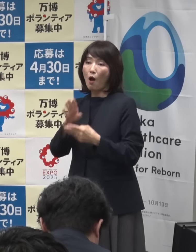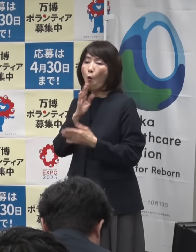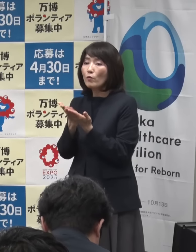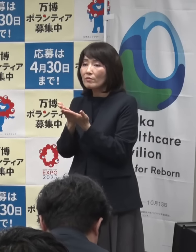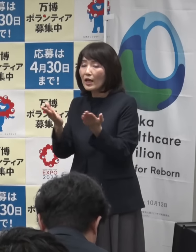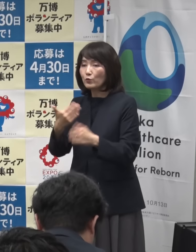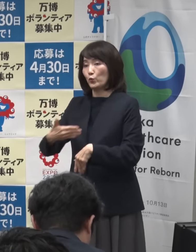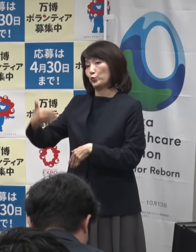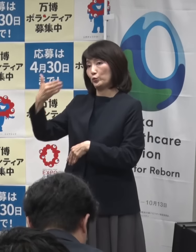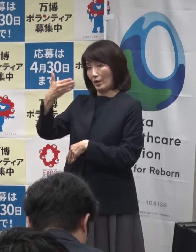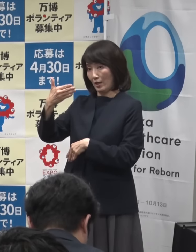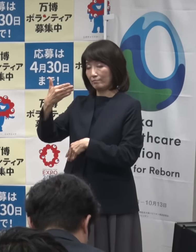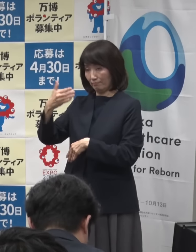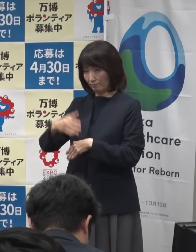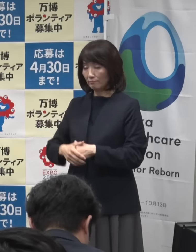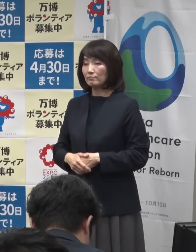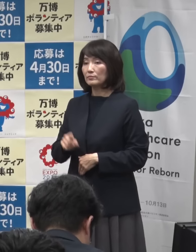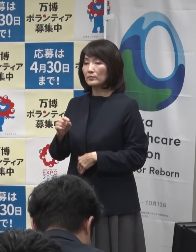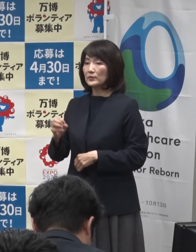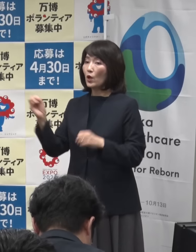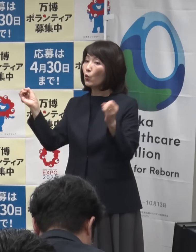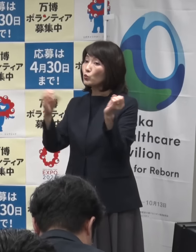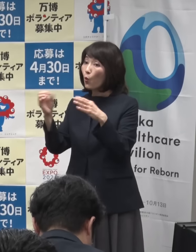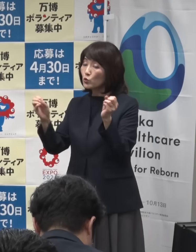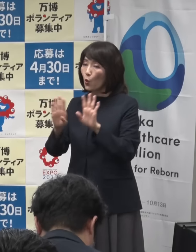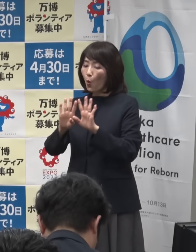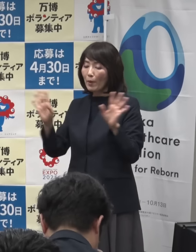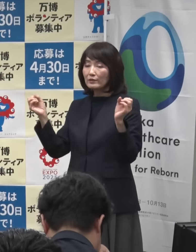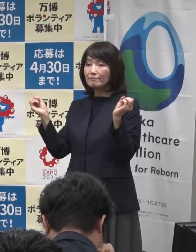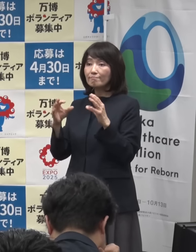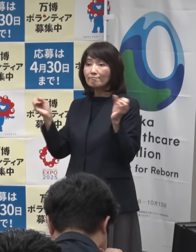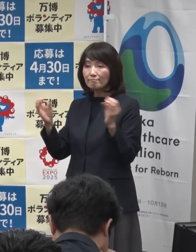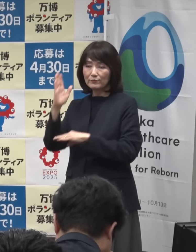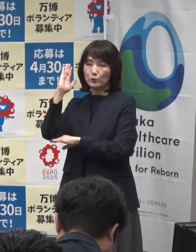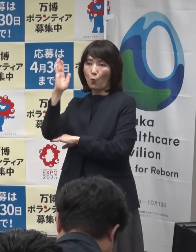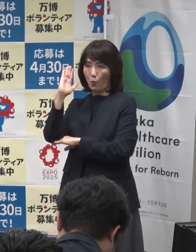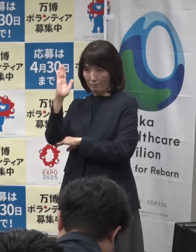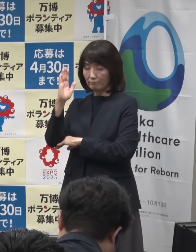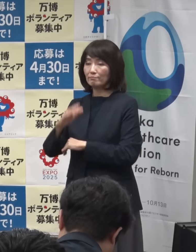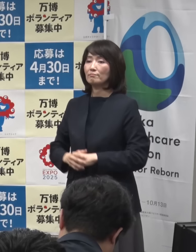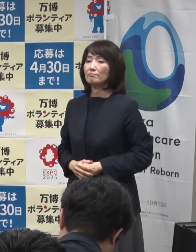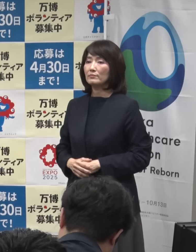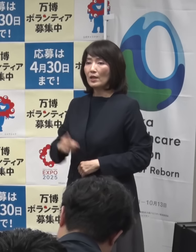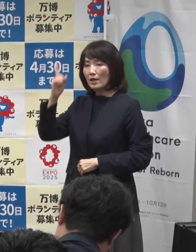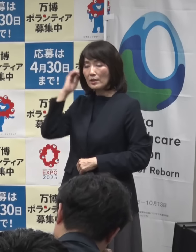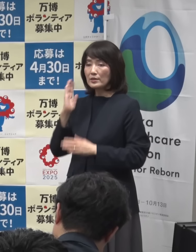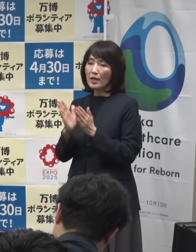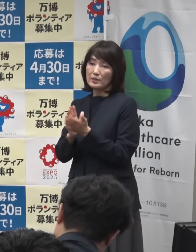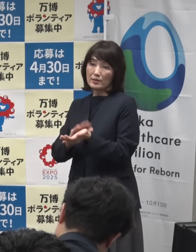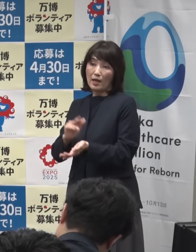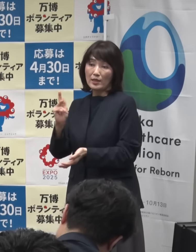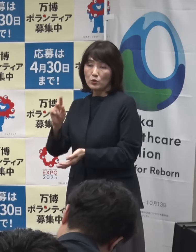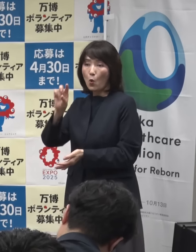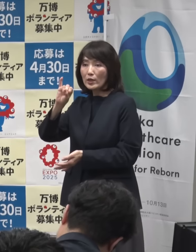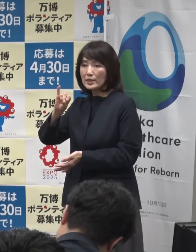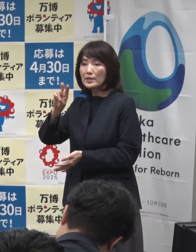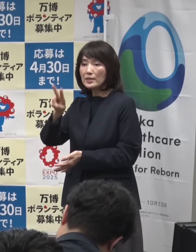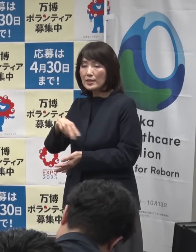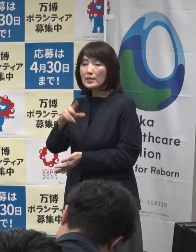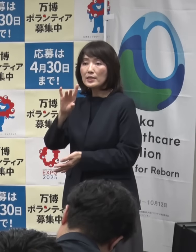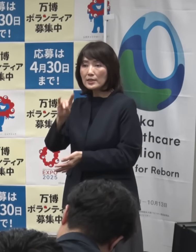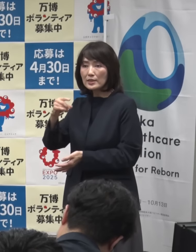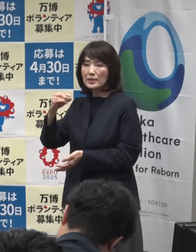します。ここではですね、トークショーとパネルディスカッションと講演を行います。精神科医の入木先生をファシリテ